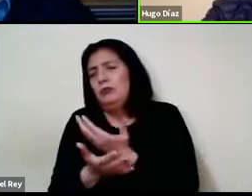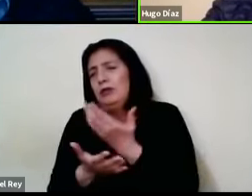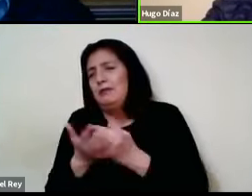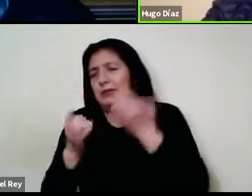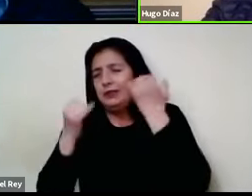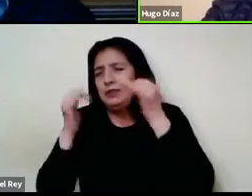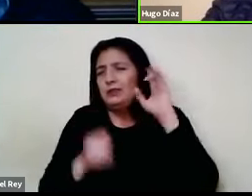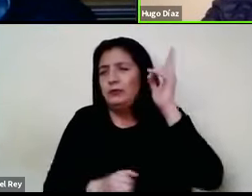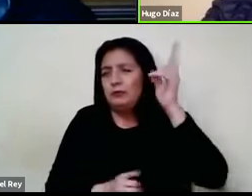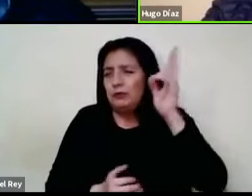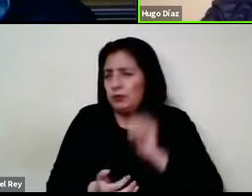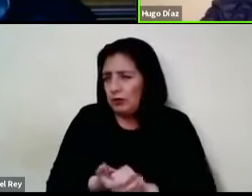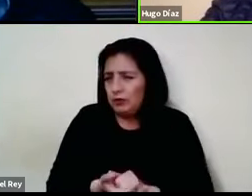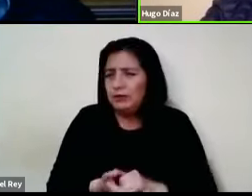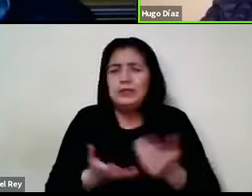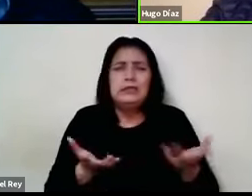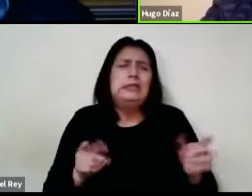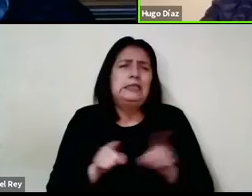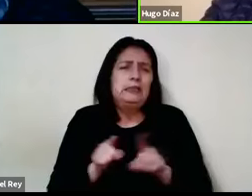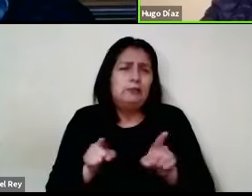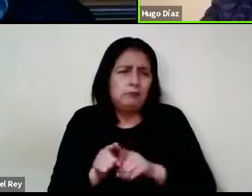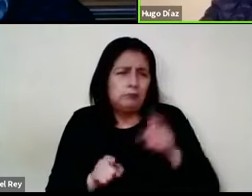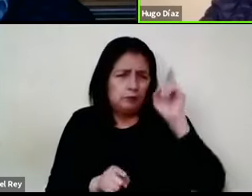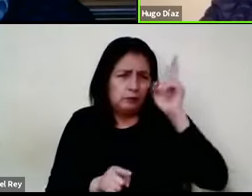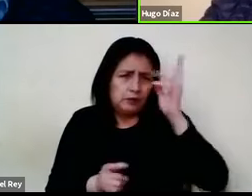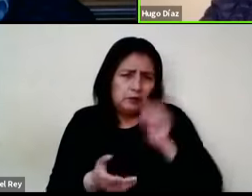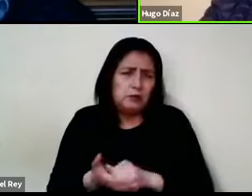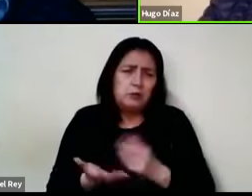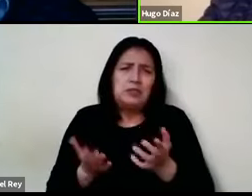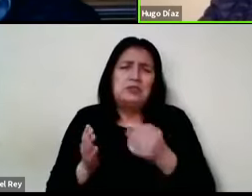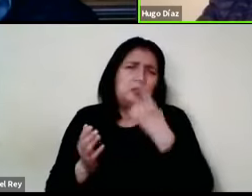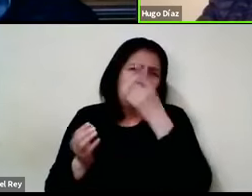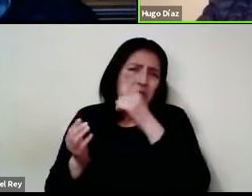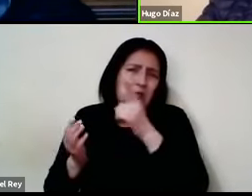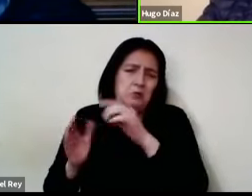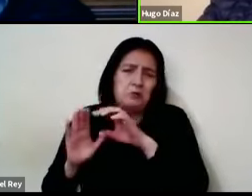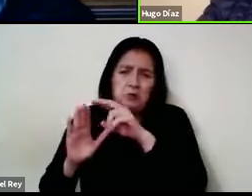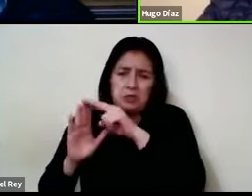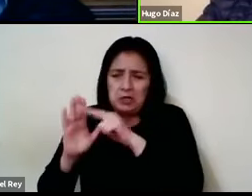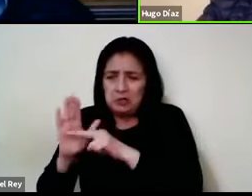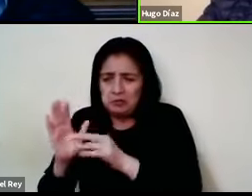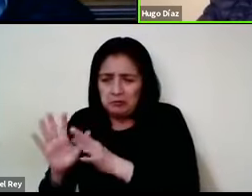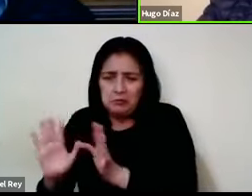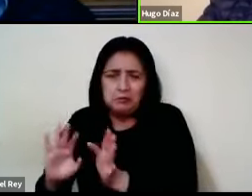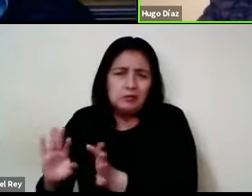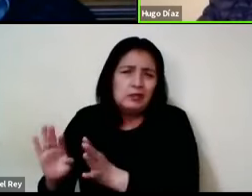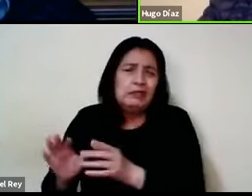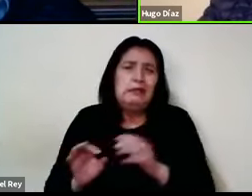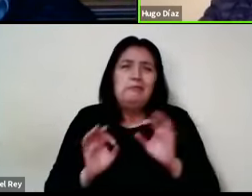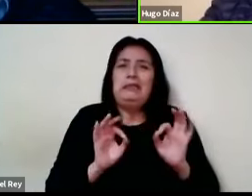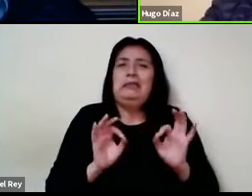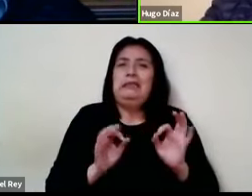profesores. Además, profesores que se salen de la norma dicen corren el riesgo